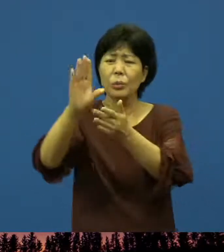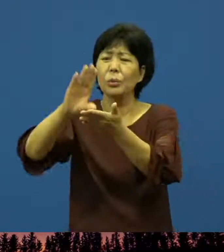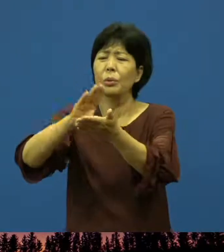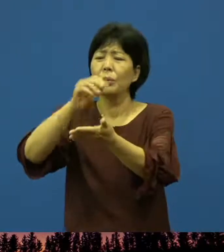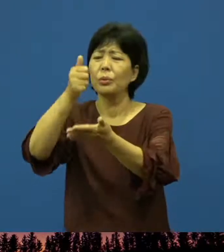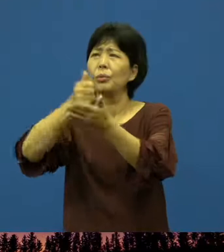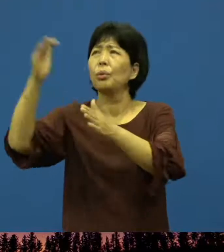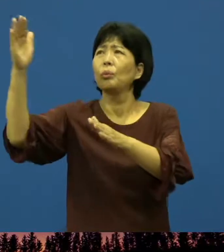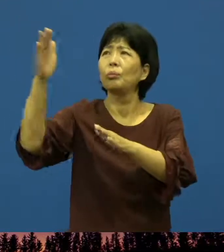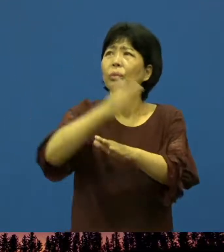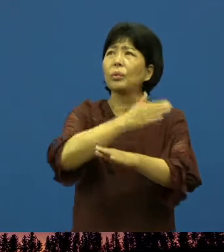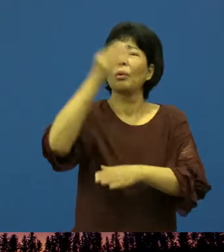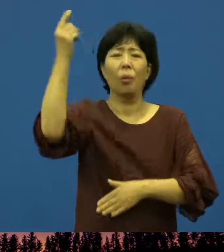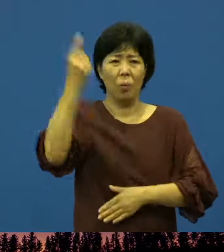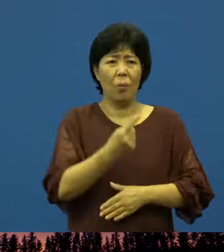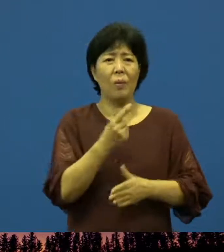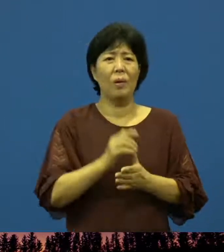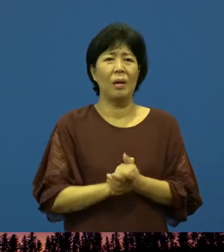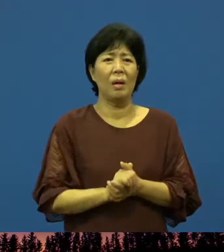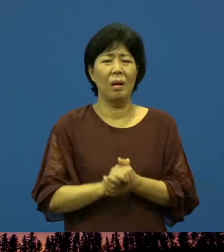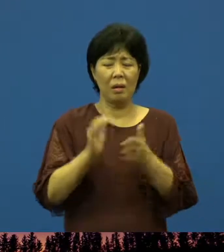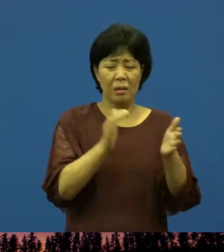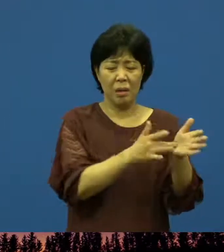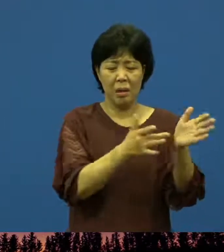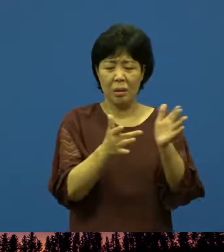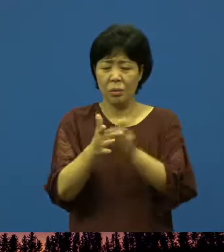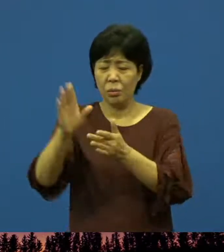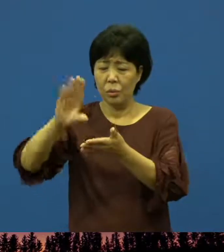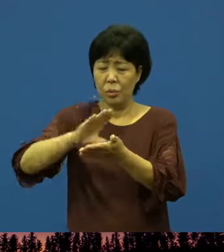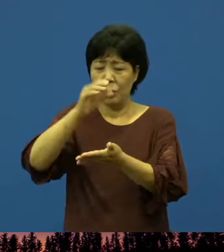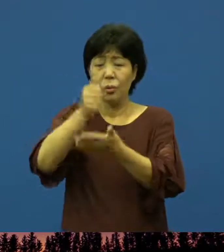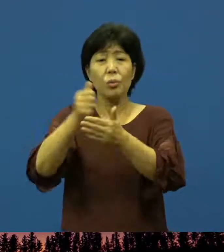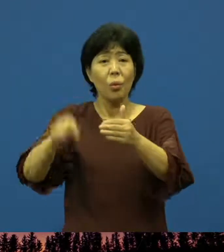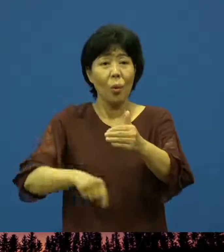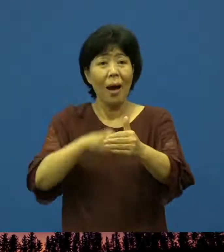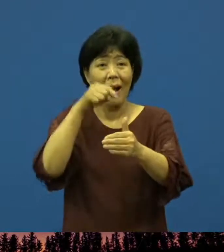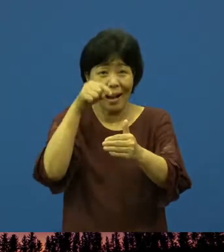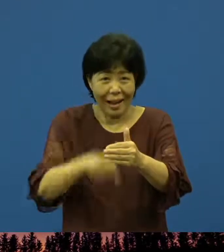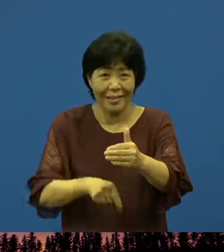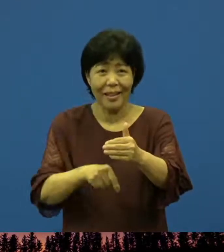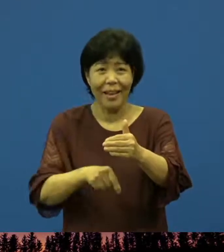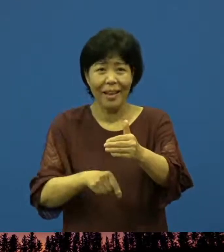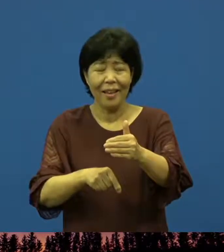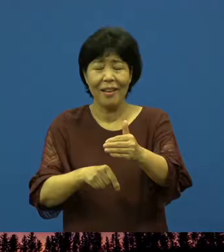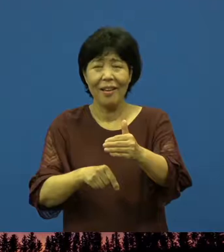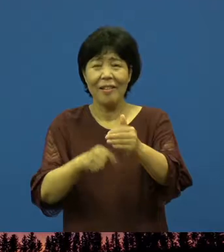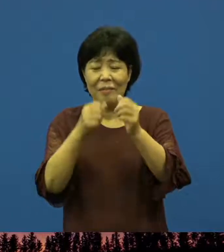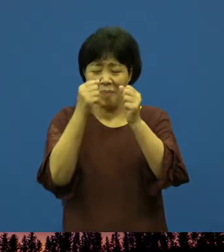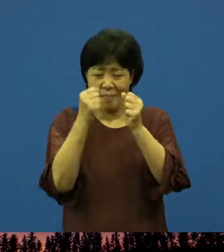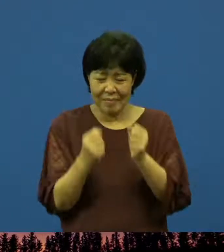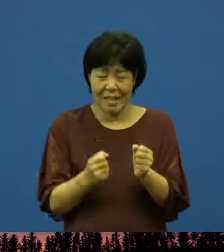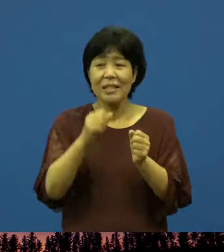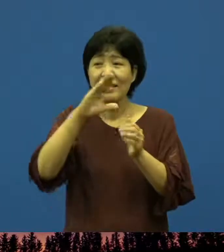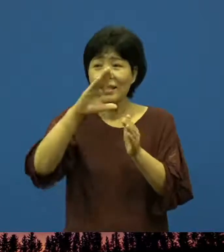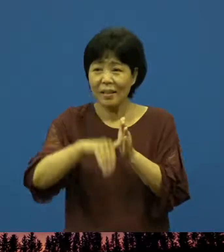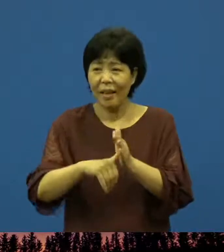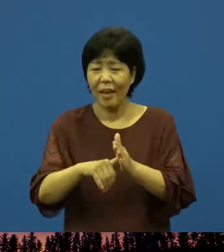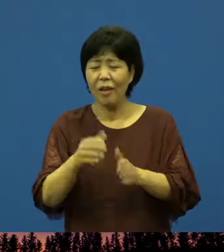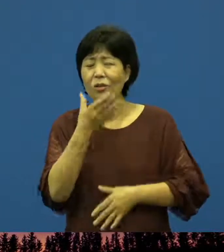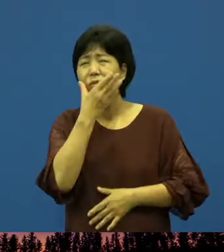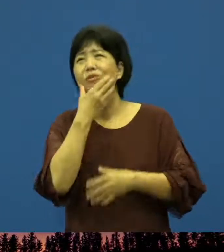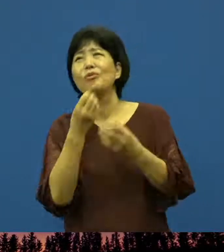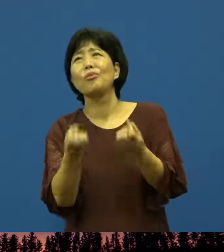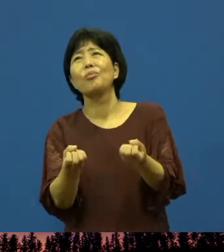그리스도에게서부터 흘러나옵니다. 예수 그리스도 안에서 우리가 매일 누리고 살아야 그것이 바로 축복이요,